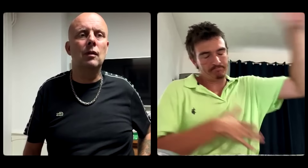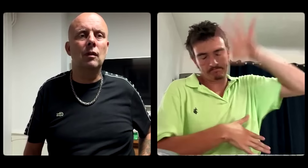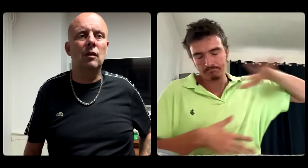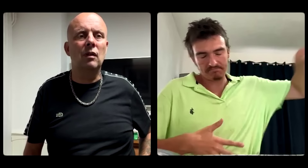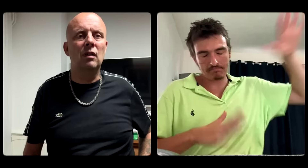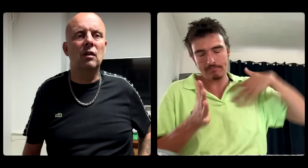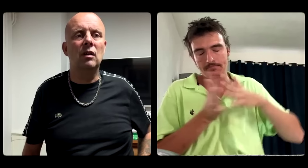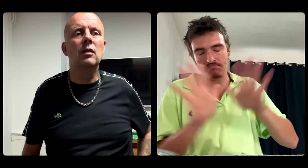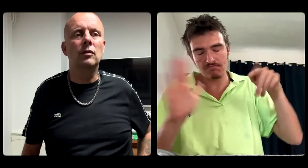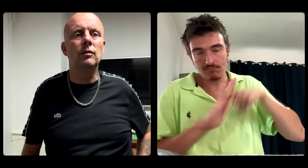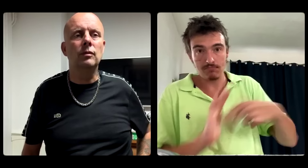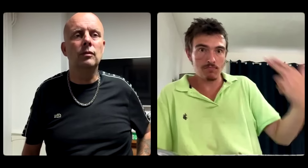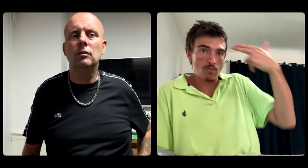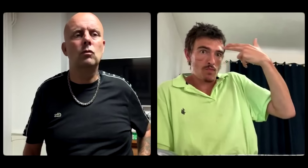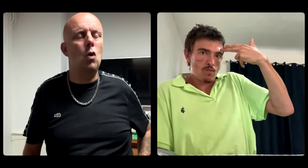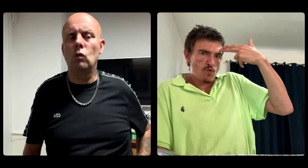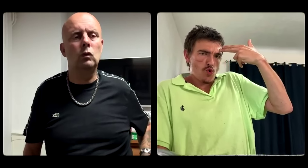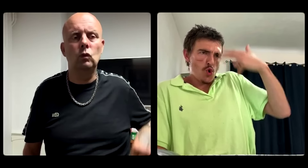Gewoon op straat.